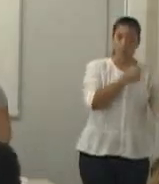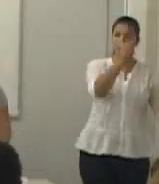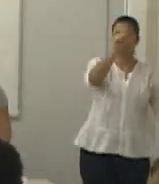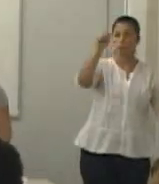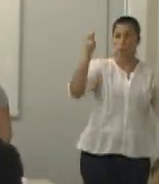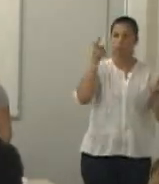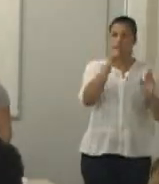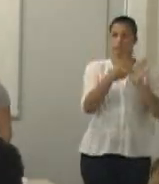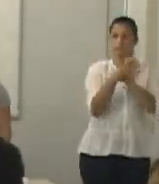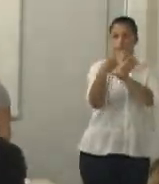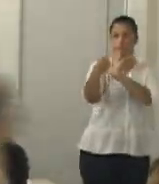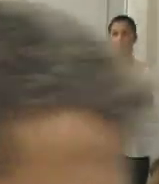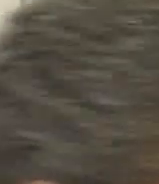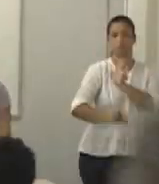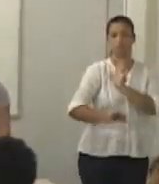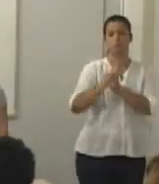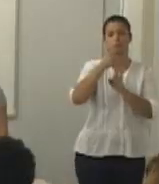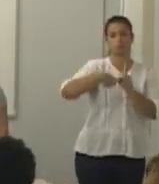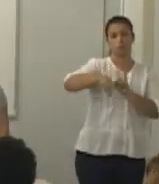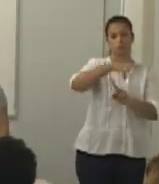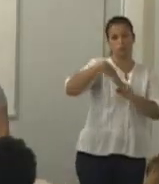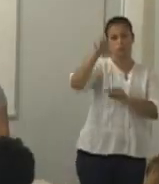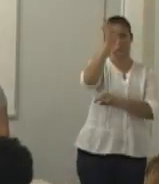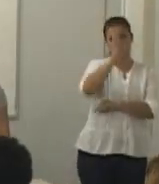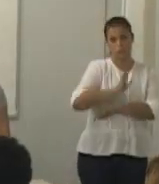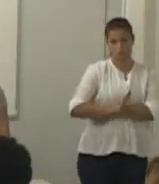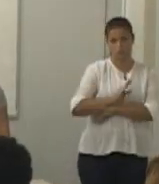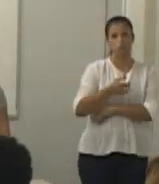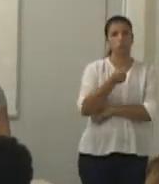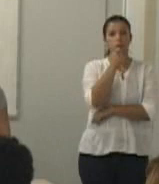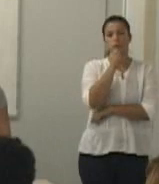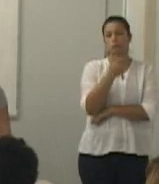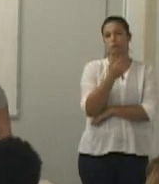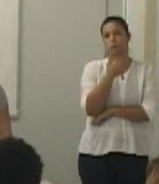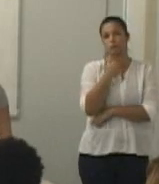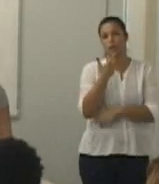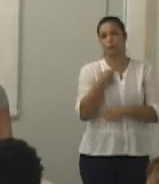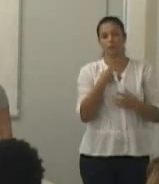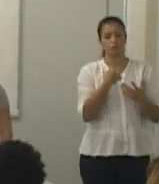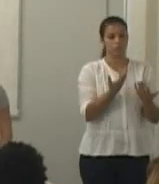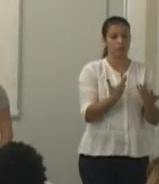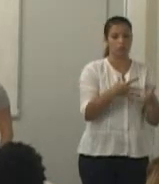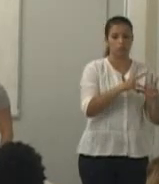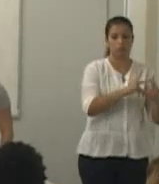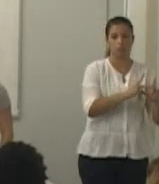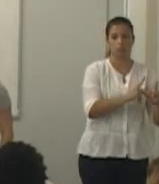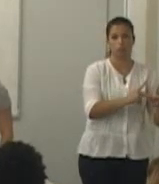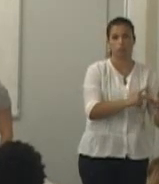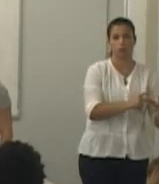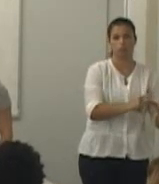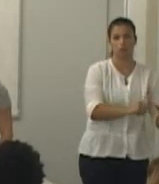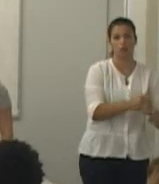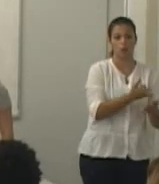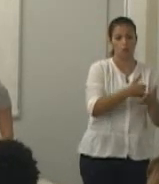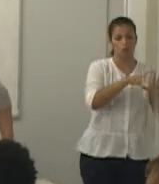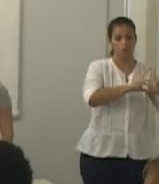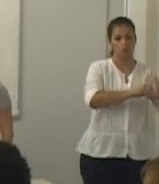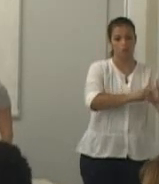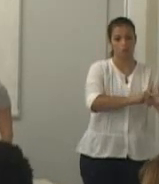paraa sociedade brasileira não dá para continuarmos queimando óleo diesel nos nossos geradores isso não é